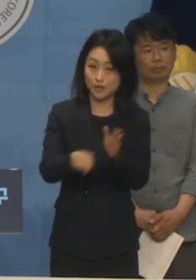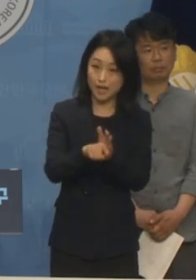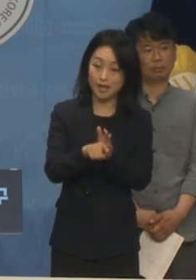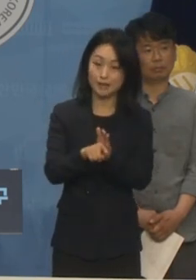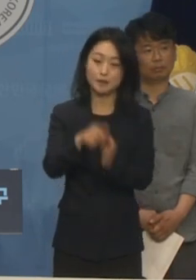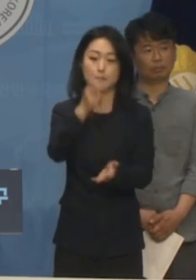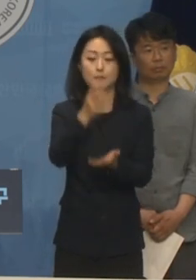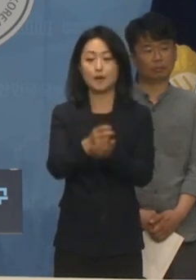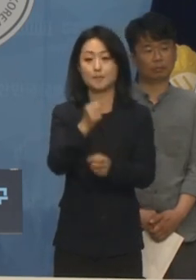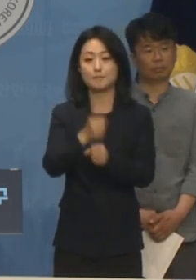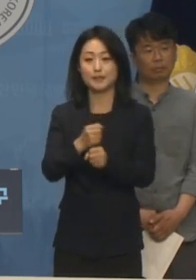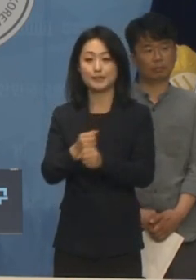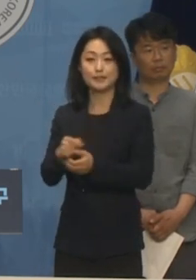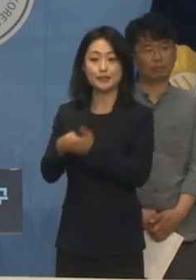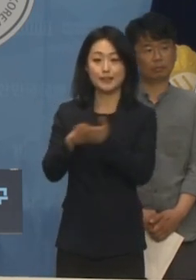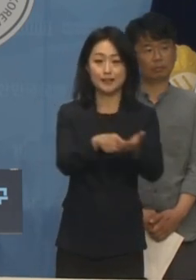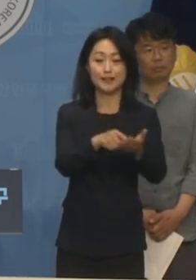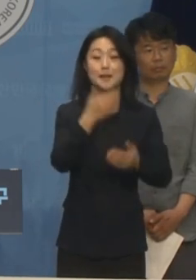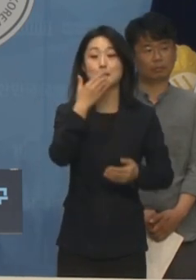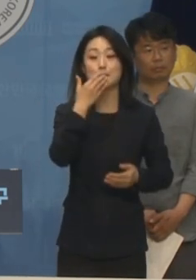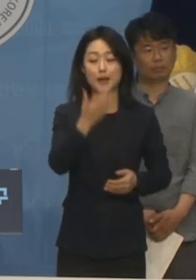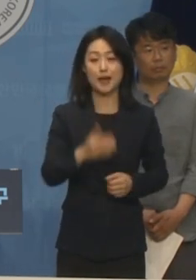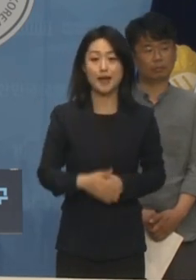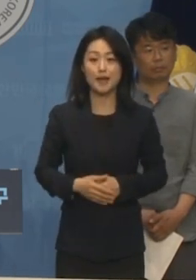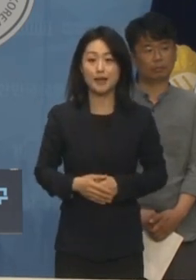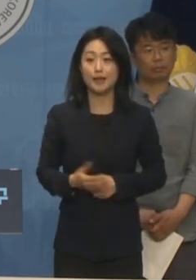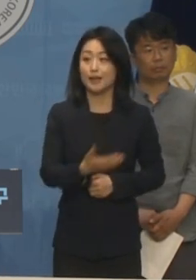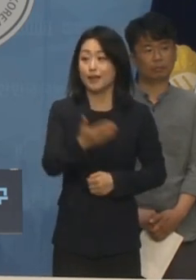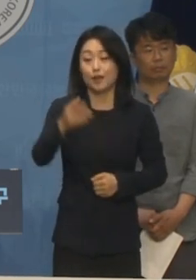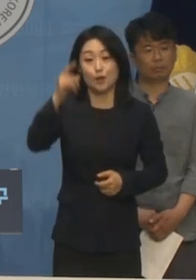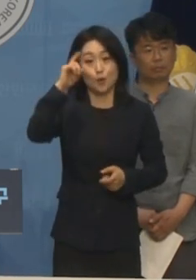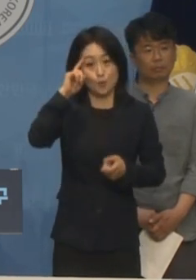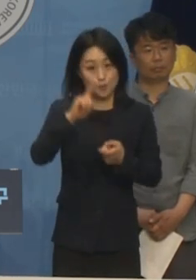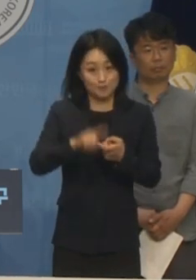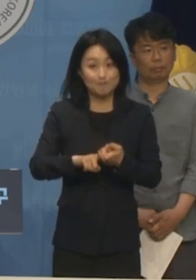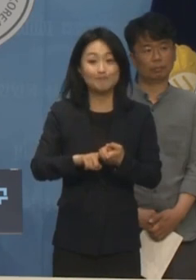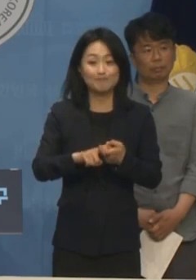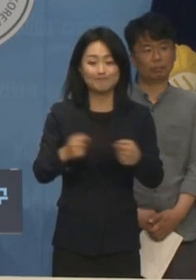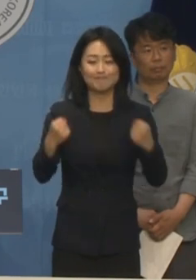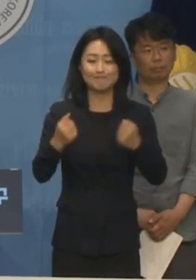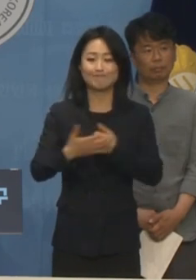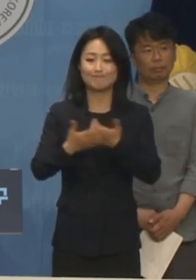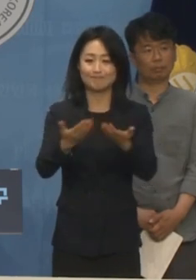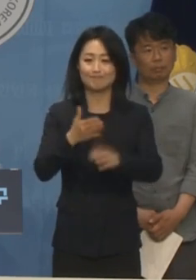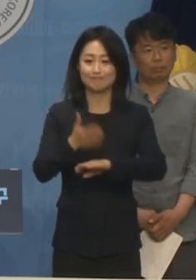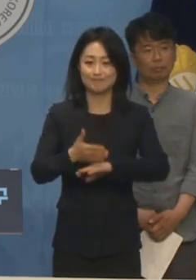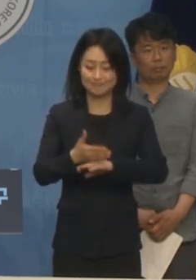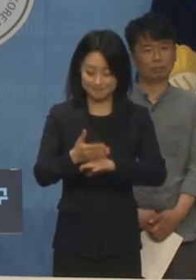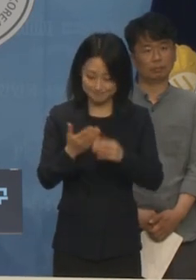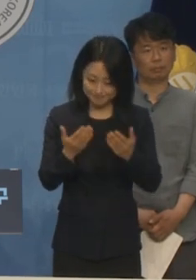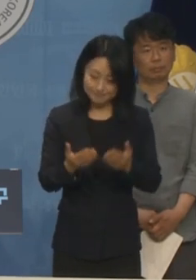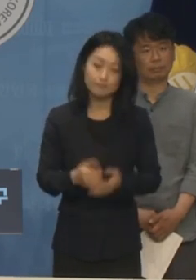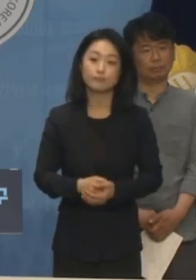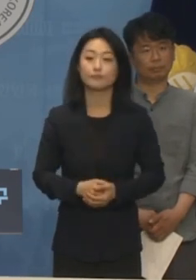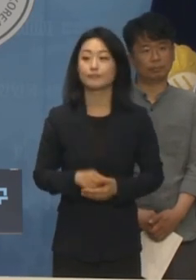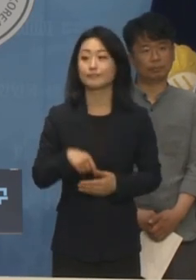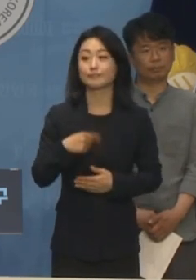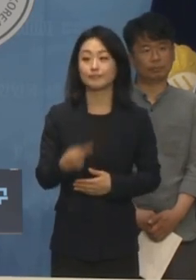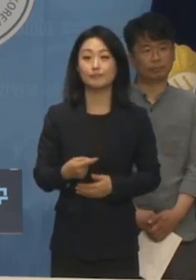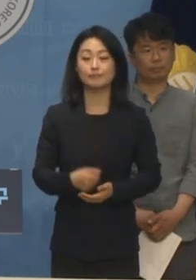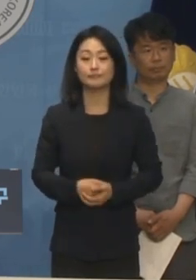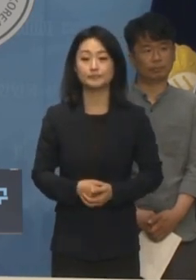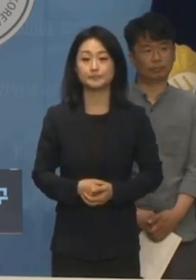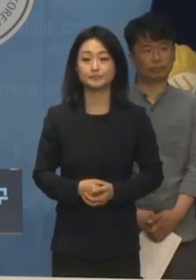것입니다. 국민 여러분의 많은 관심과 응원 부탁드립니다. 감사합니다. 그럼